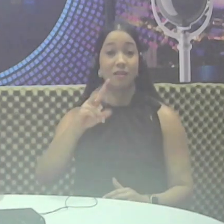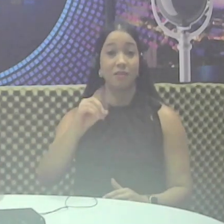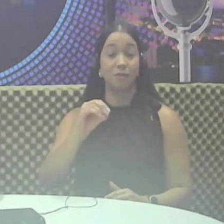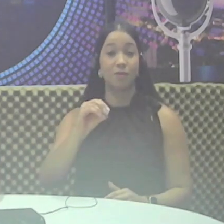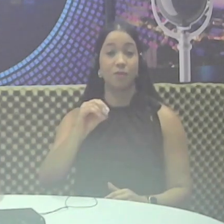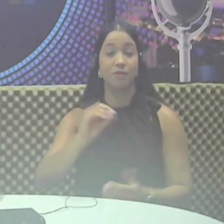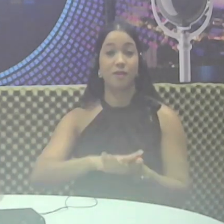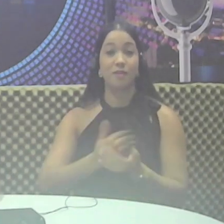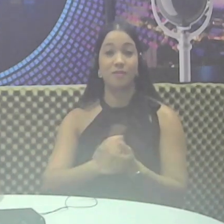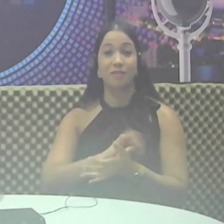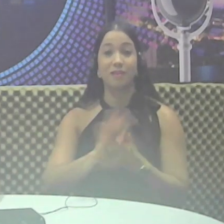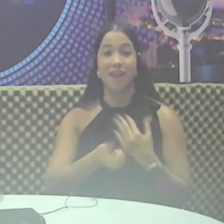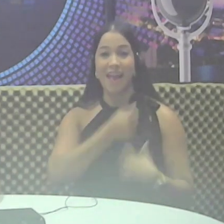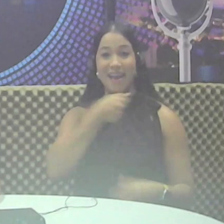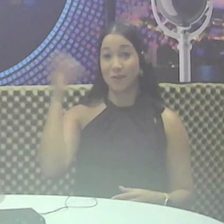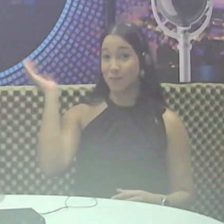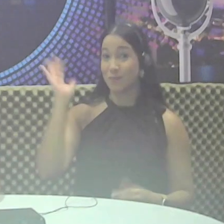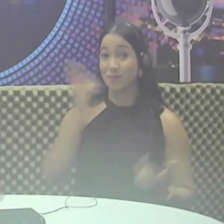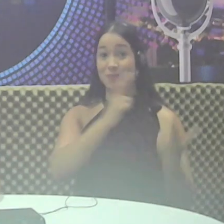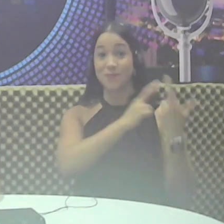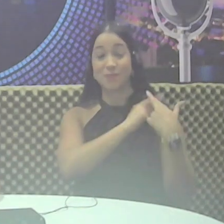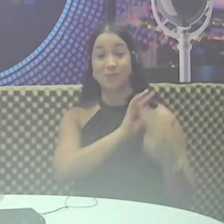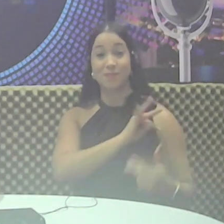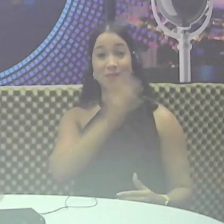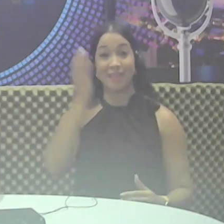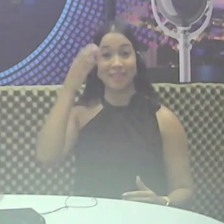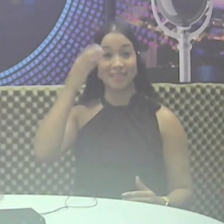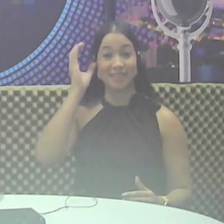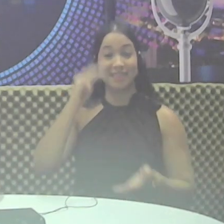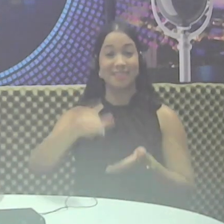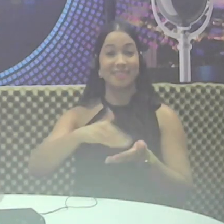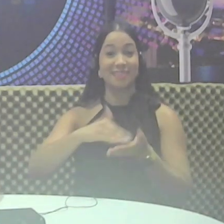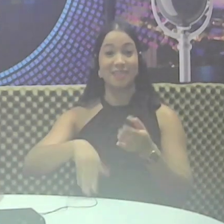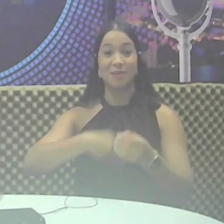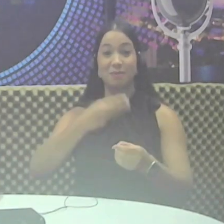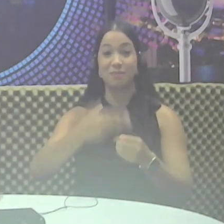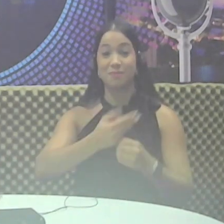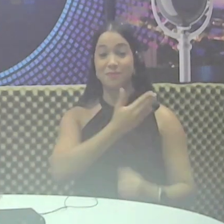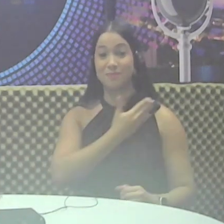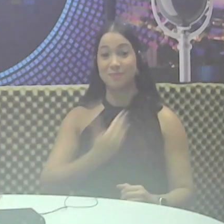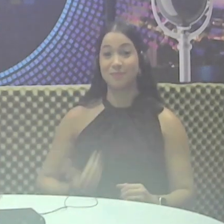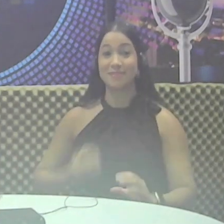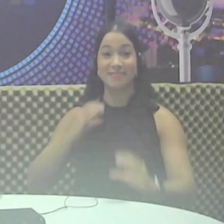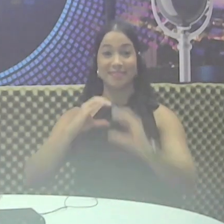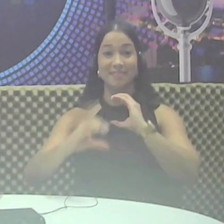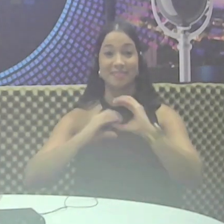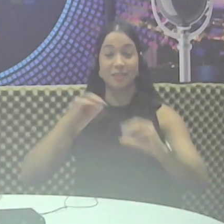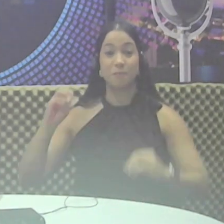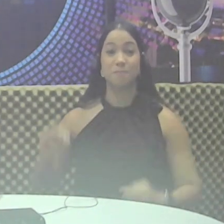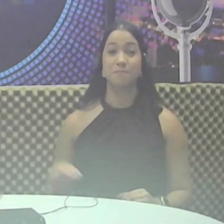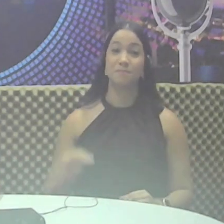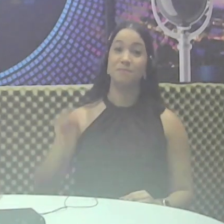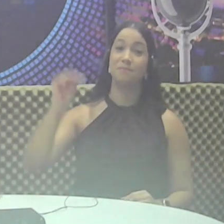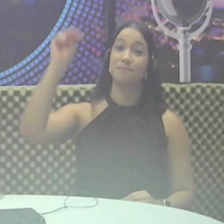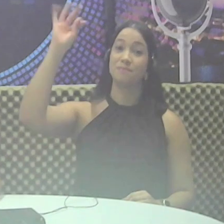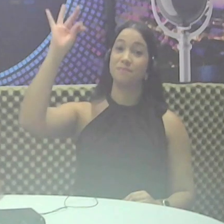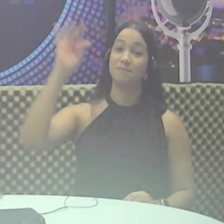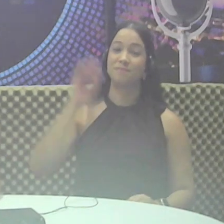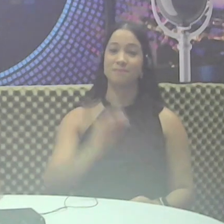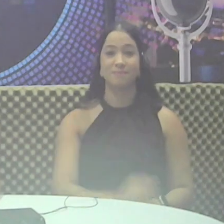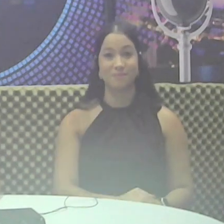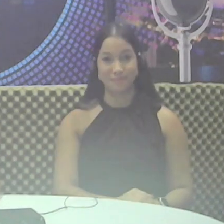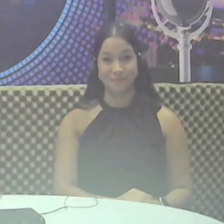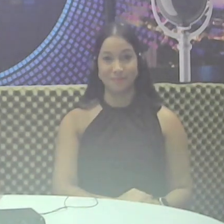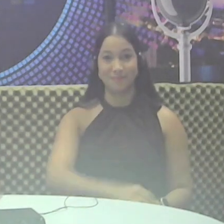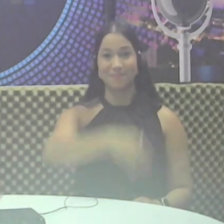Libras, Amanda Valentim. Responsável técnico, Cristiano Silva. Secretário Municipal de Governo e Comunicação, Marco Túlio de